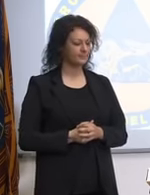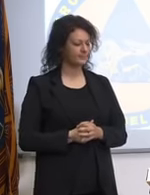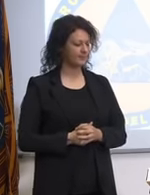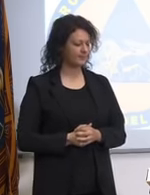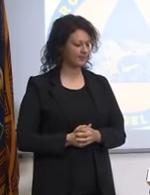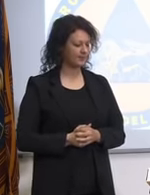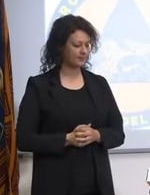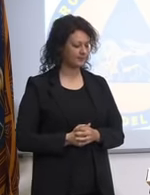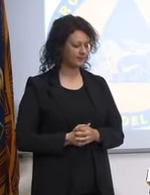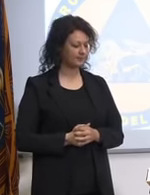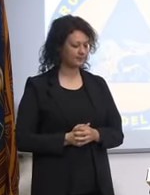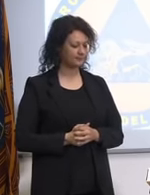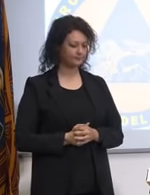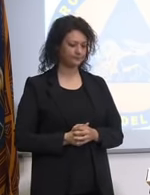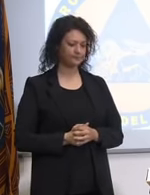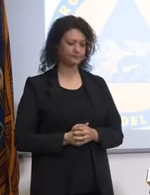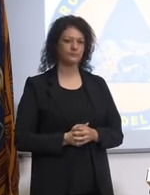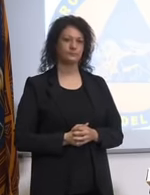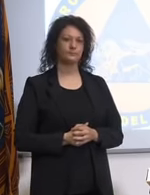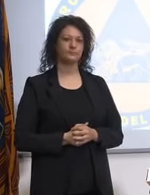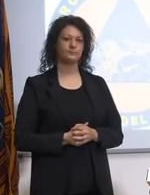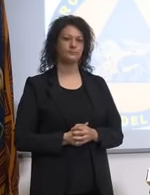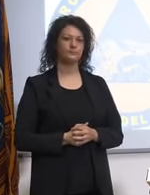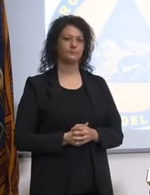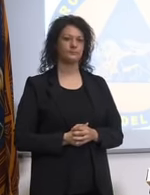scusate.